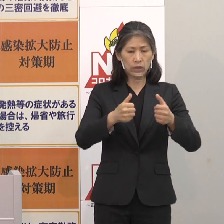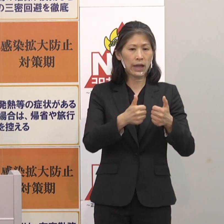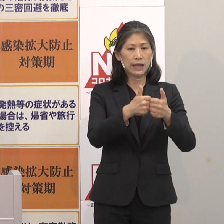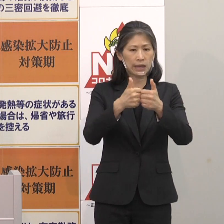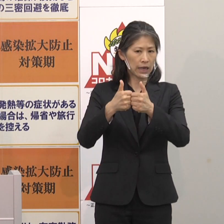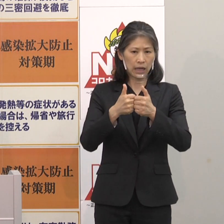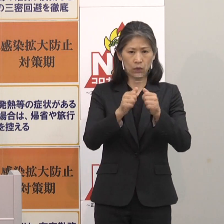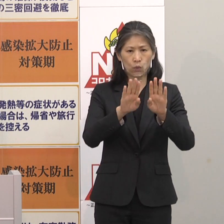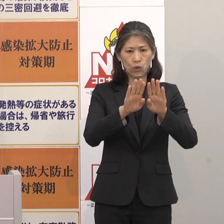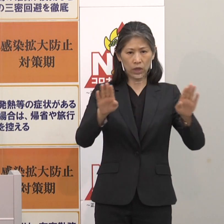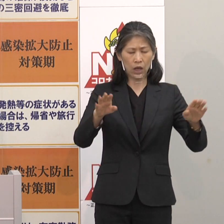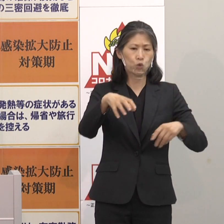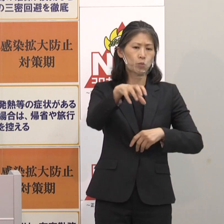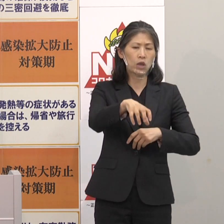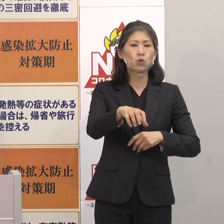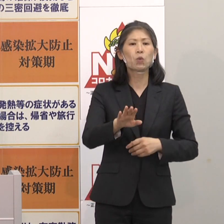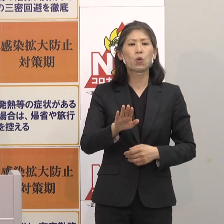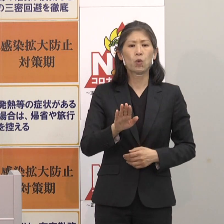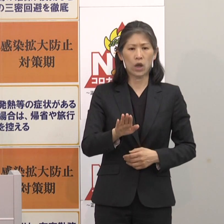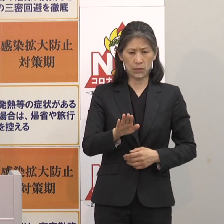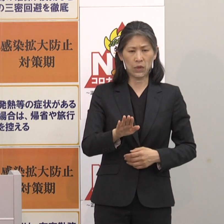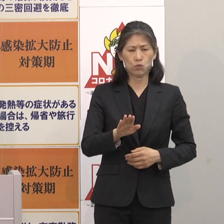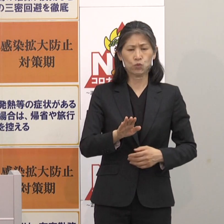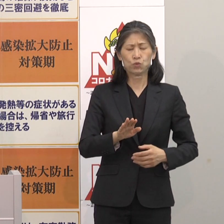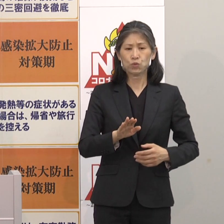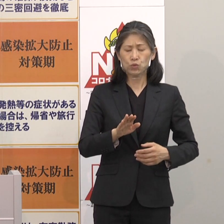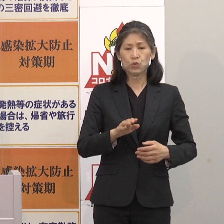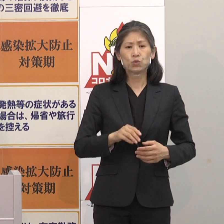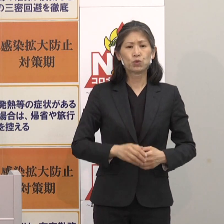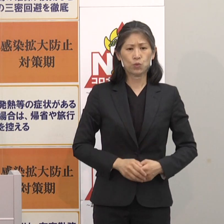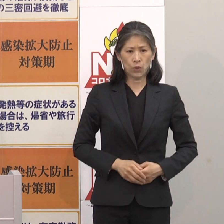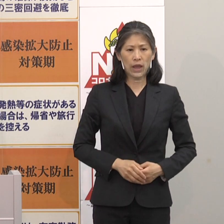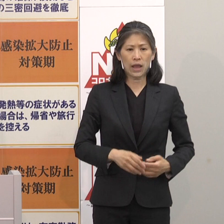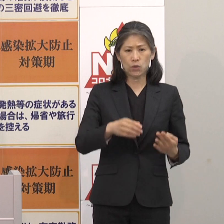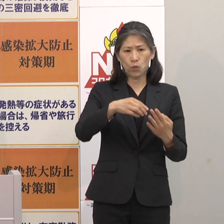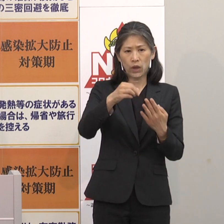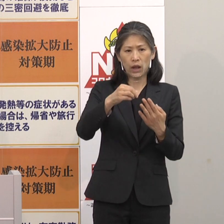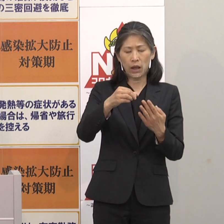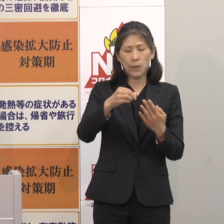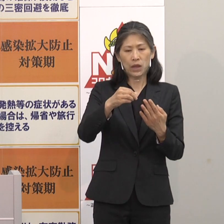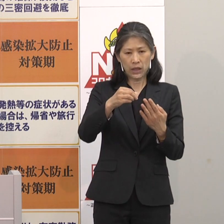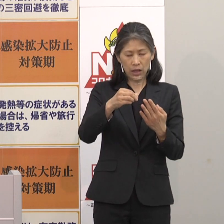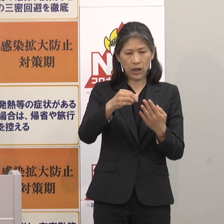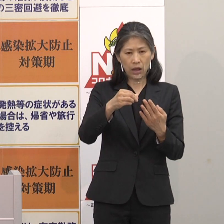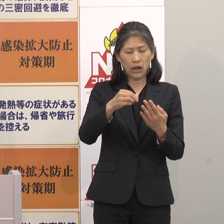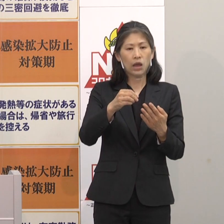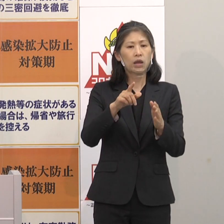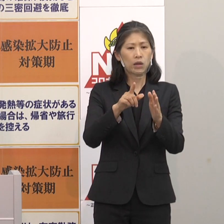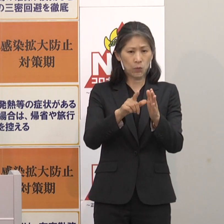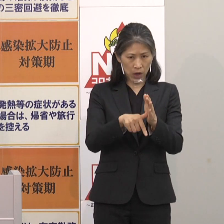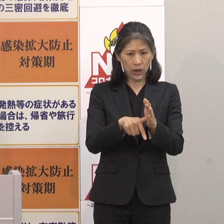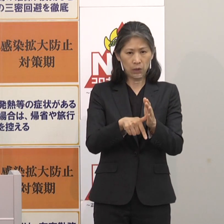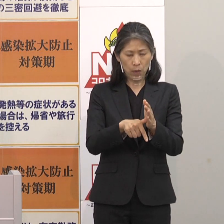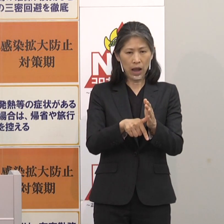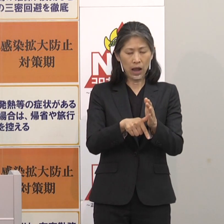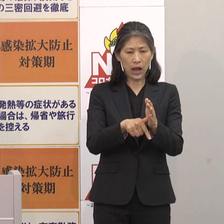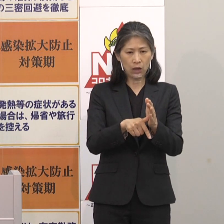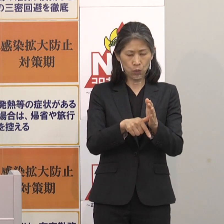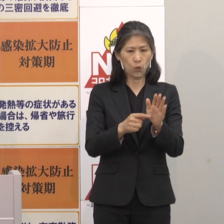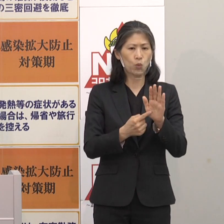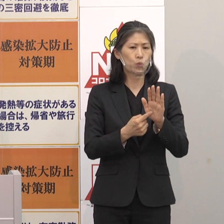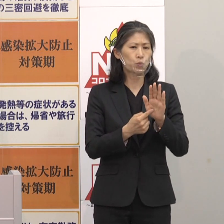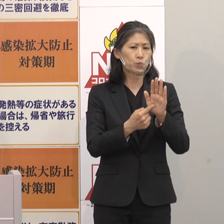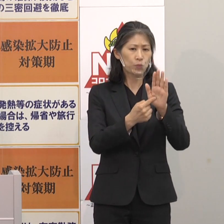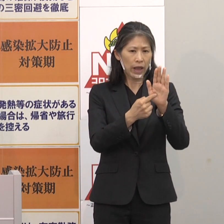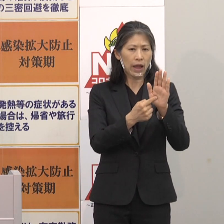るし、そうしたも選ばれるということでですね、知名度も上がったと思いますので、今回もです